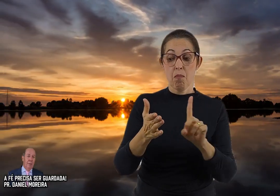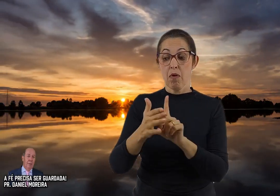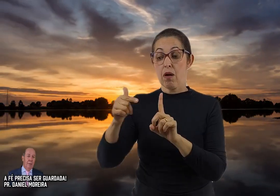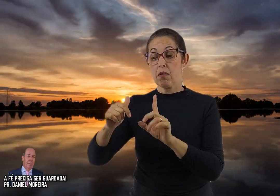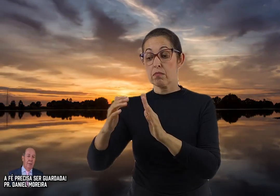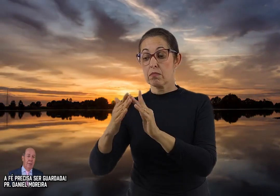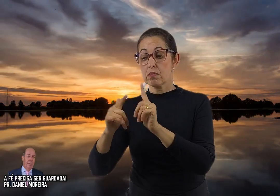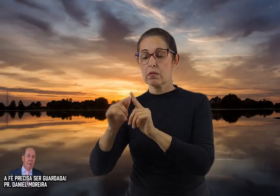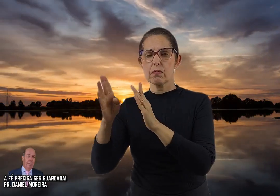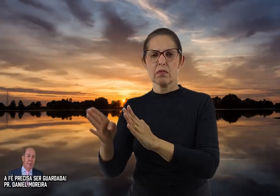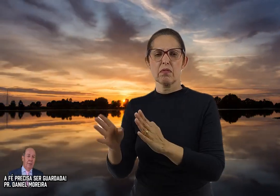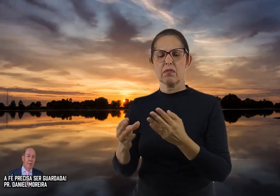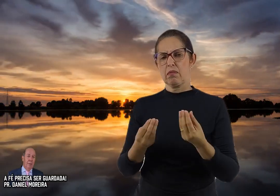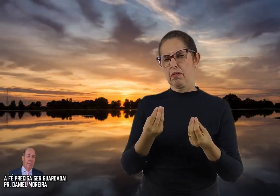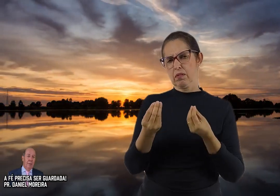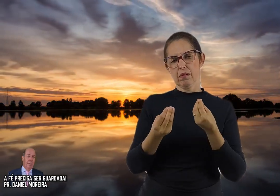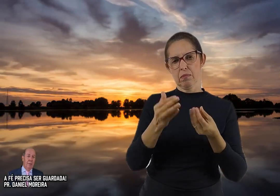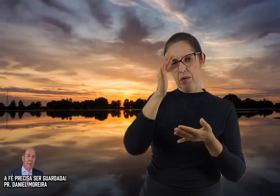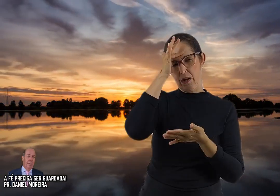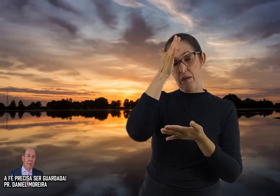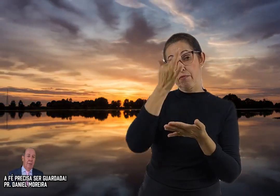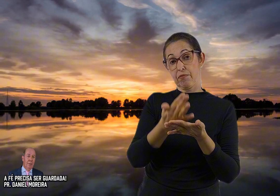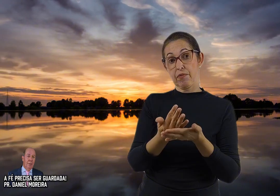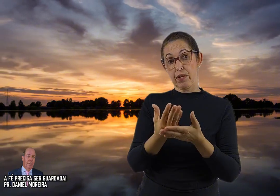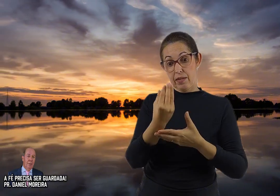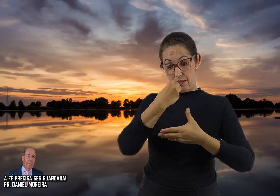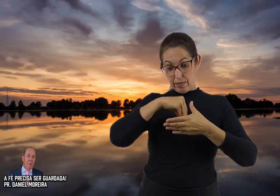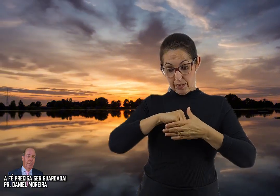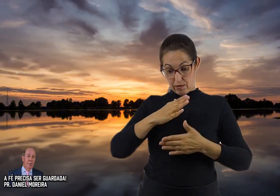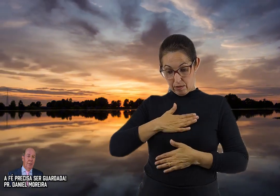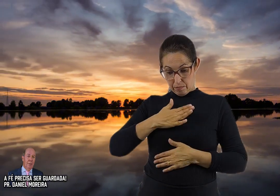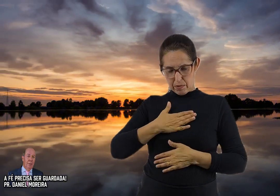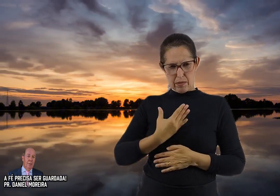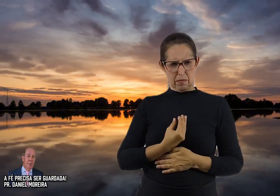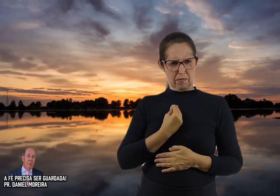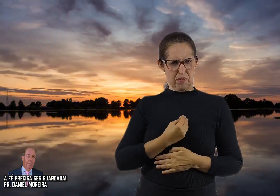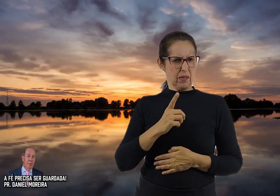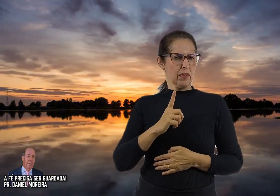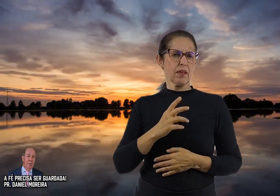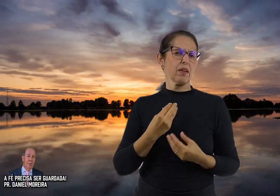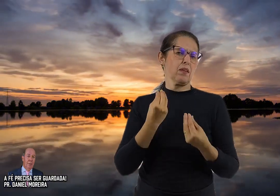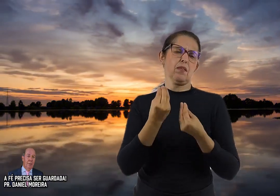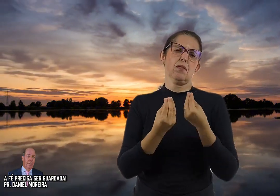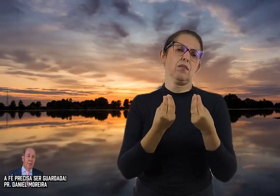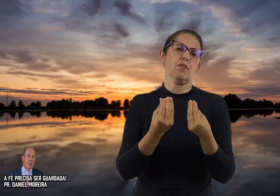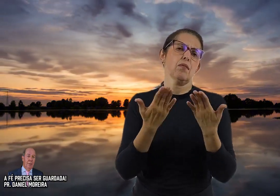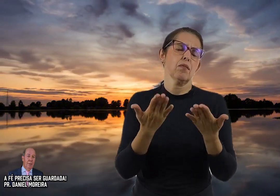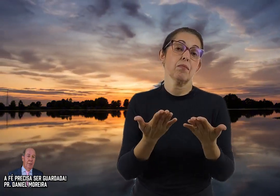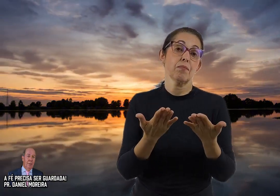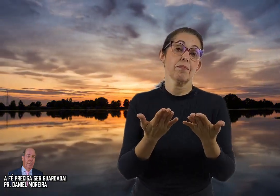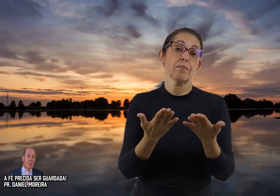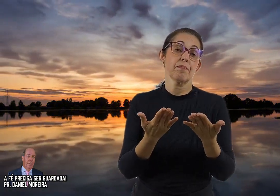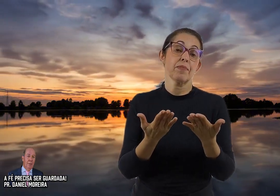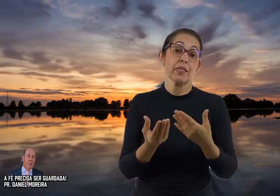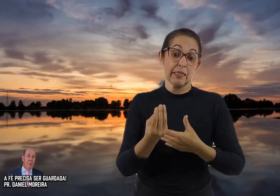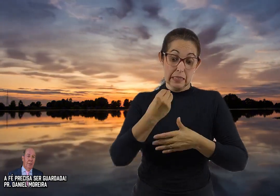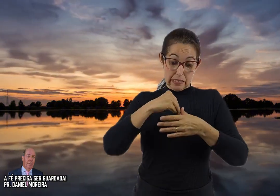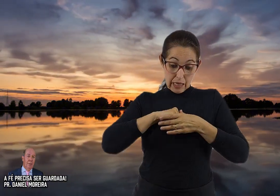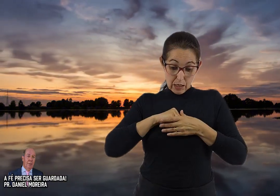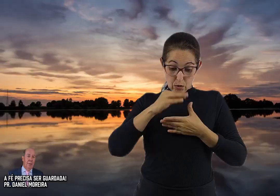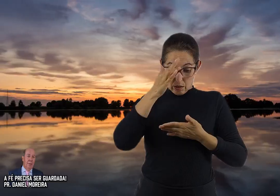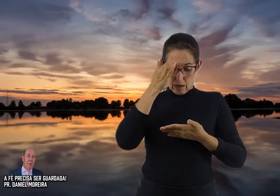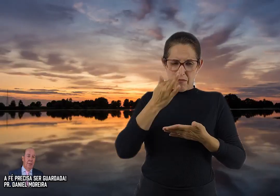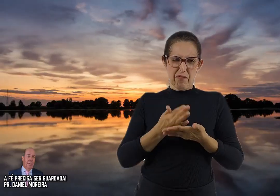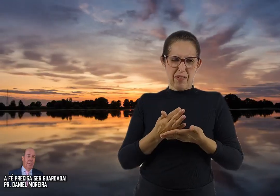De que forma esta fé pode prevalecer na minha vida? De que forma esta fé pode prevalecer